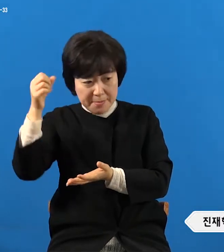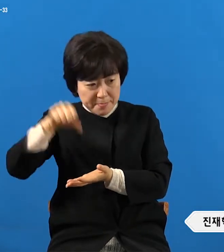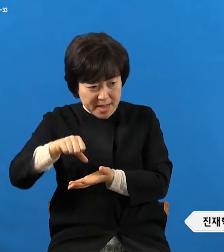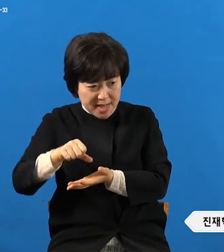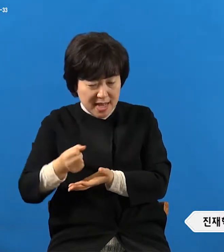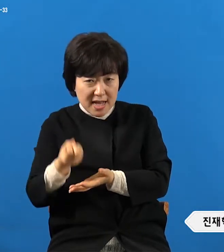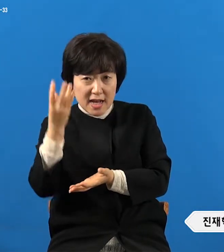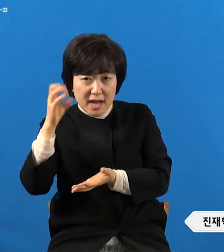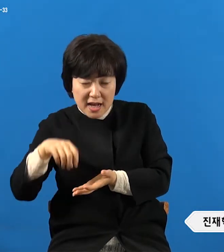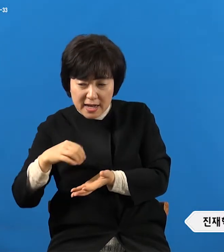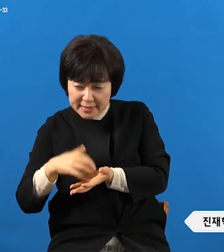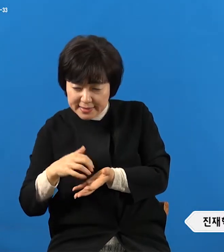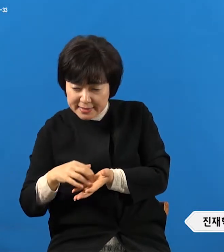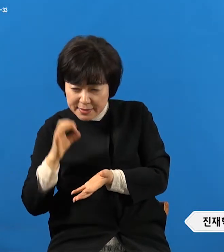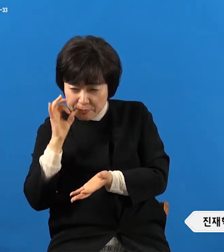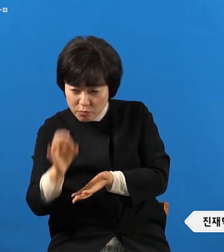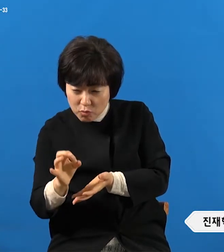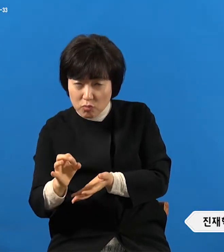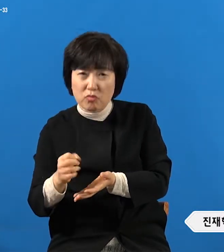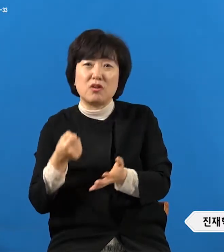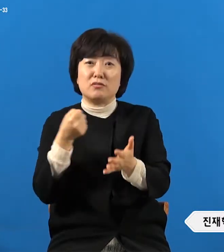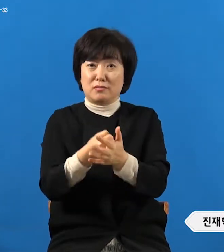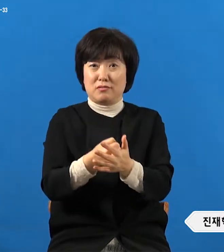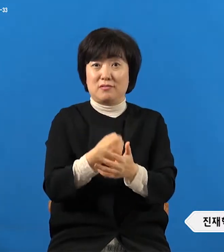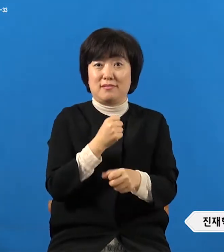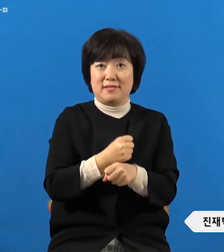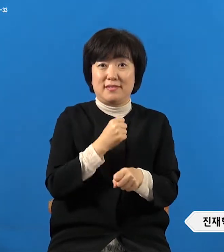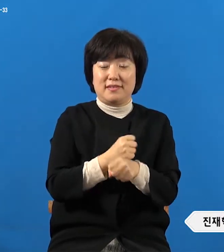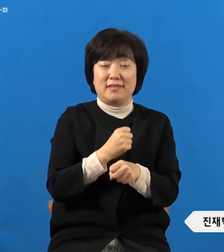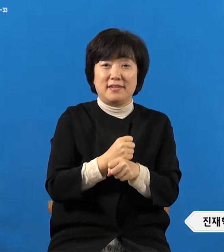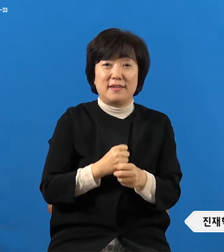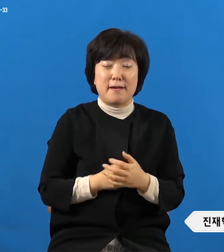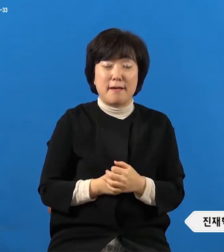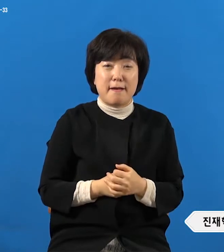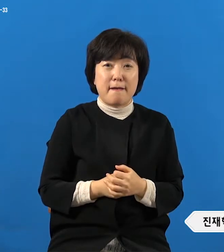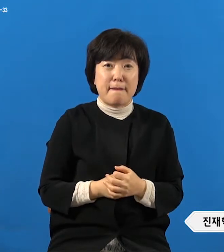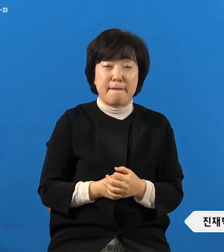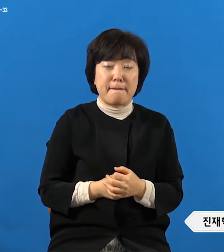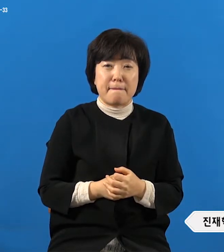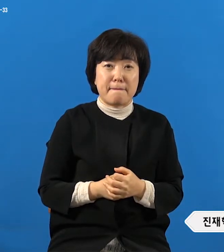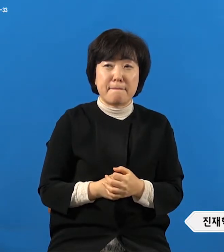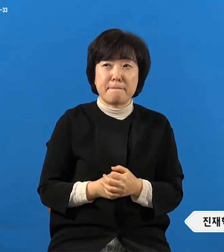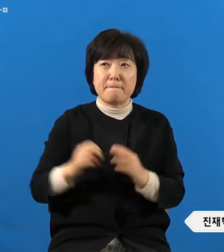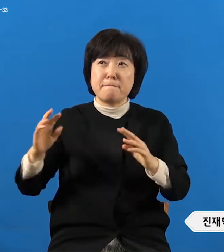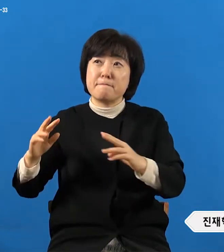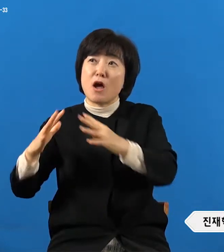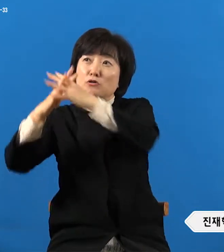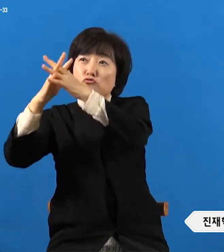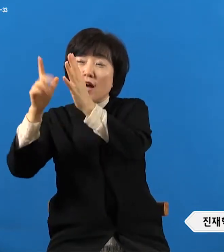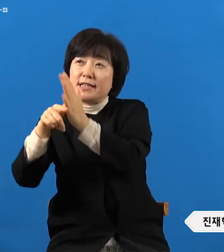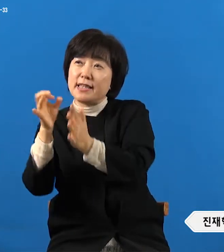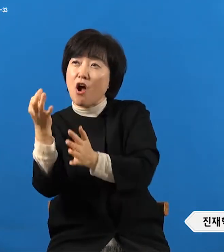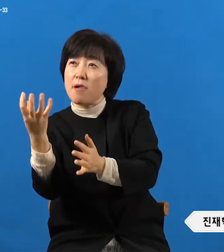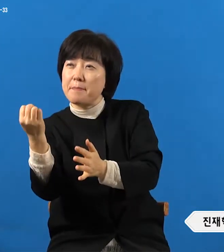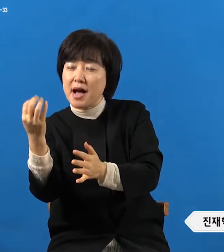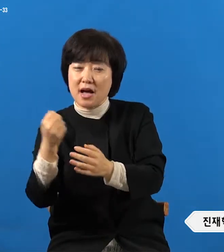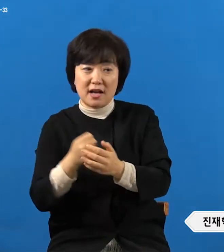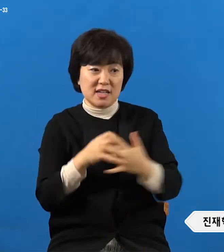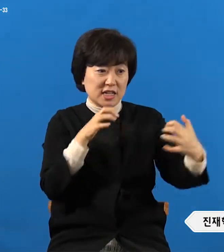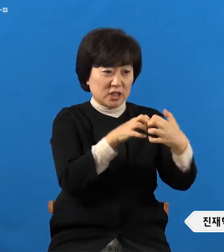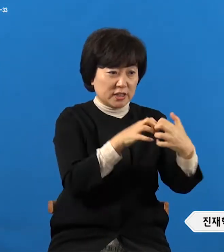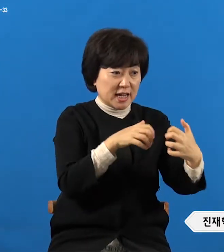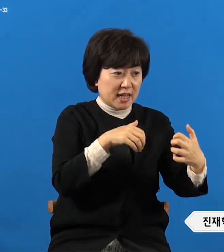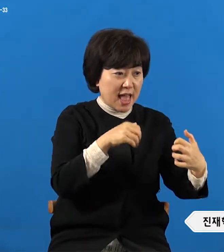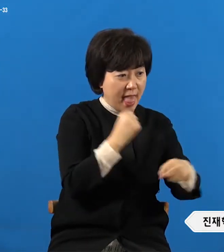화친할 것인가를 결정하지 않겠느냐라고 말씀합니다. 망대의 비유나 전쟁의 비유에